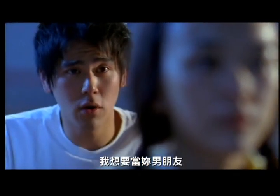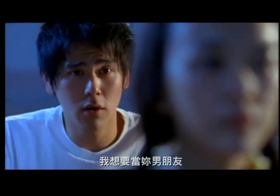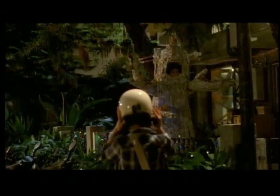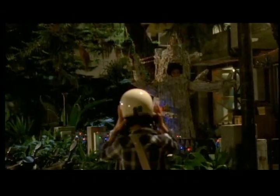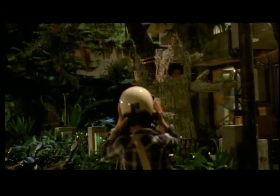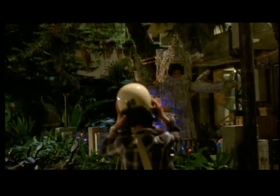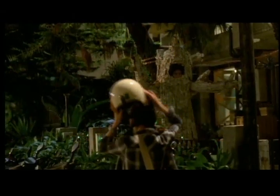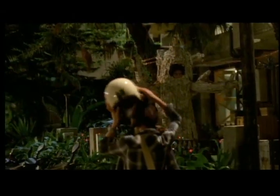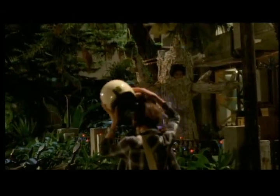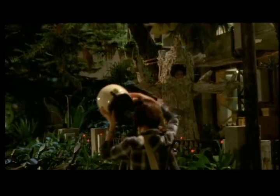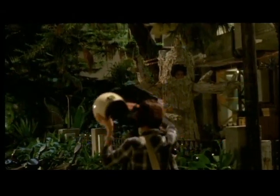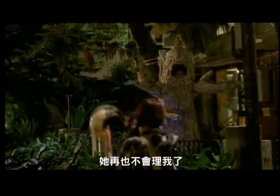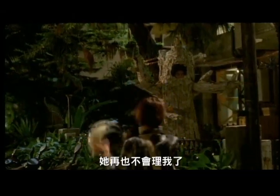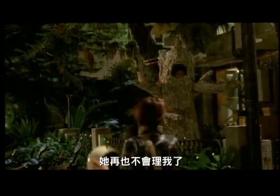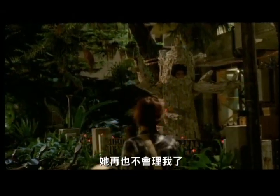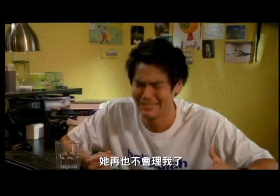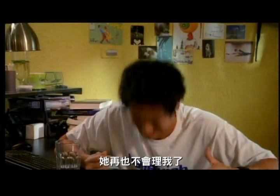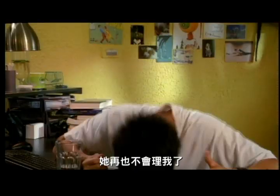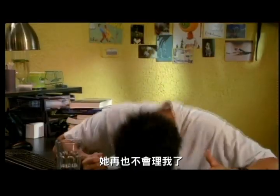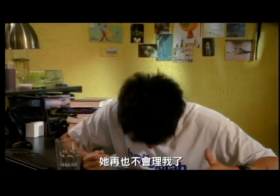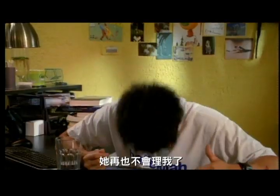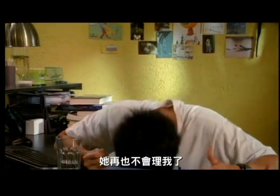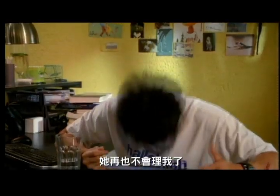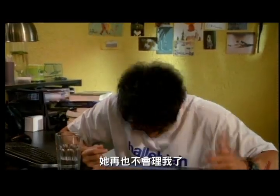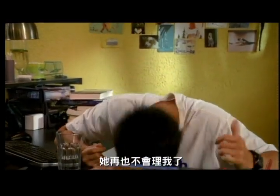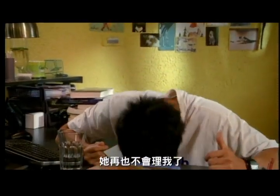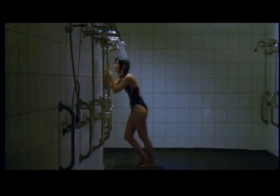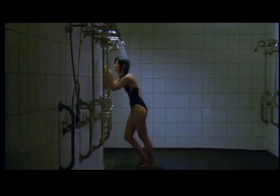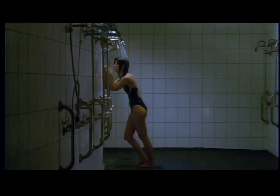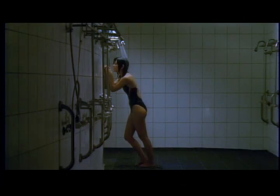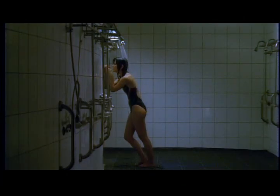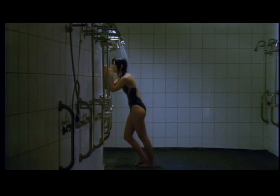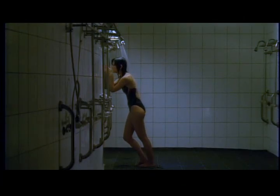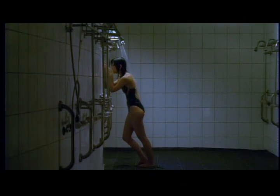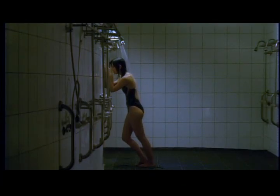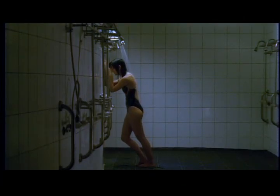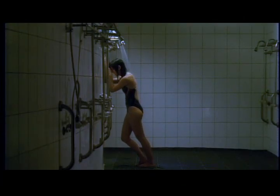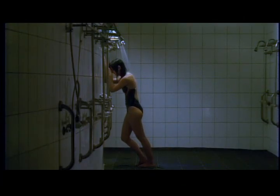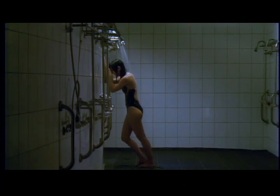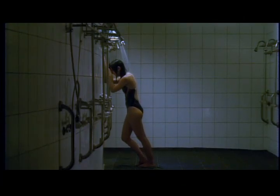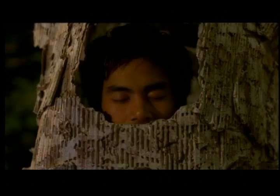再也不会理我了。